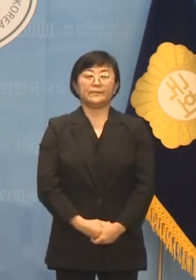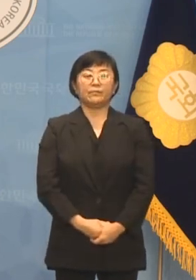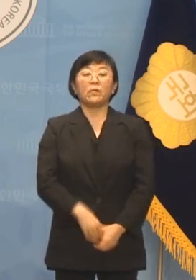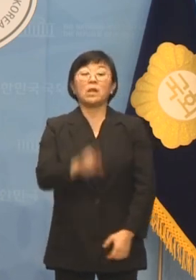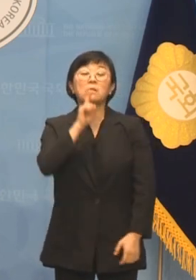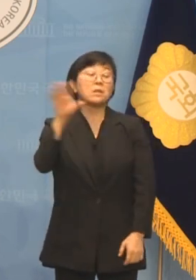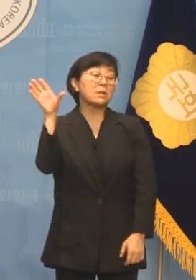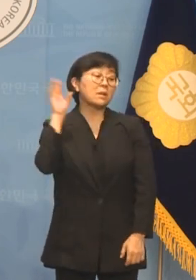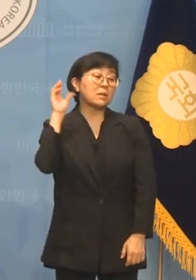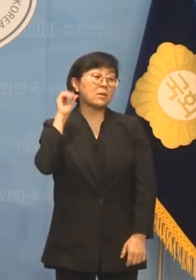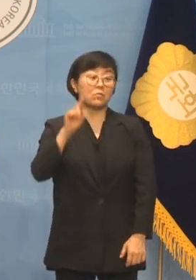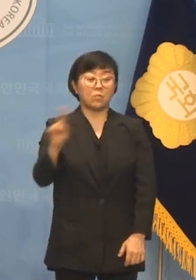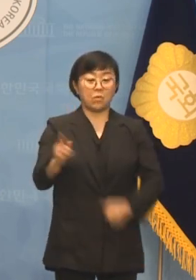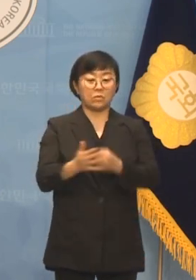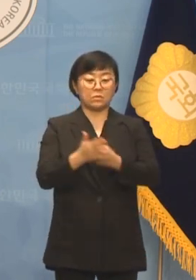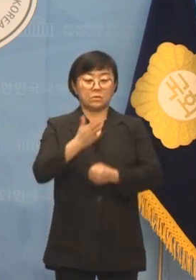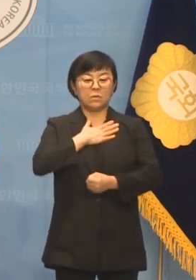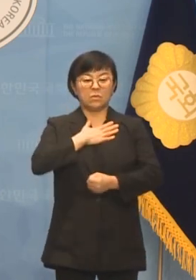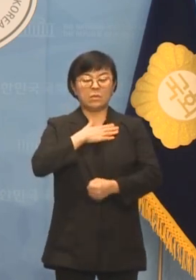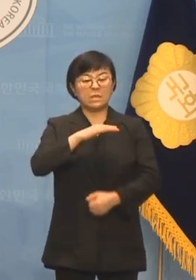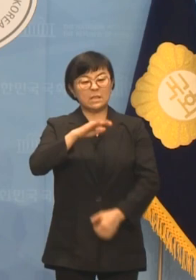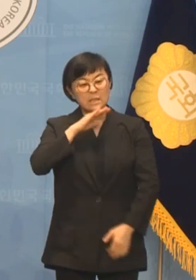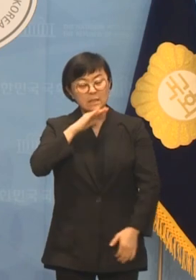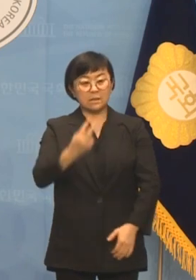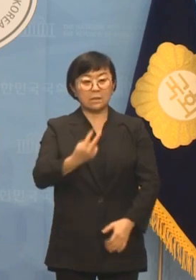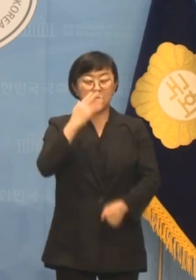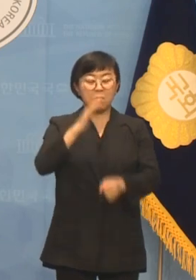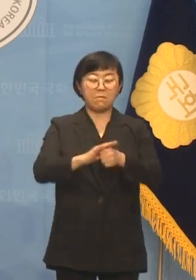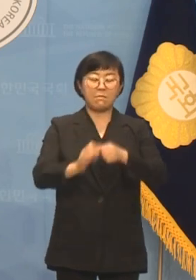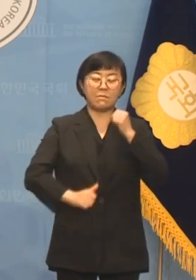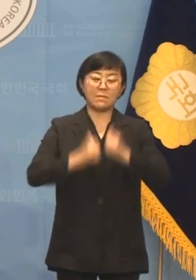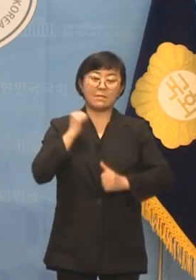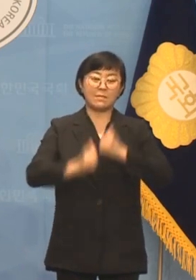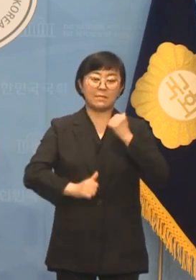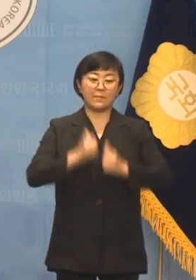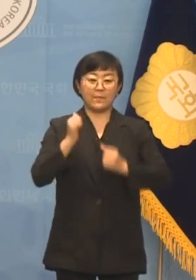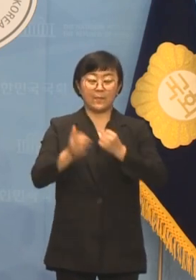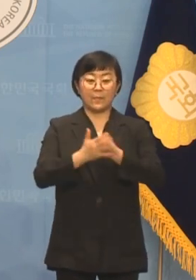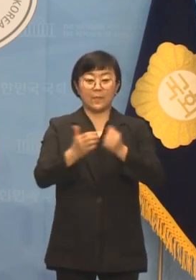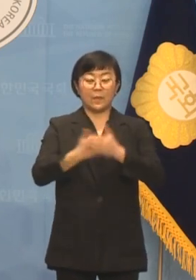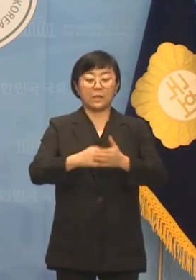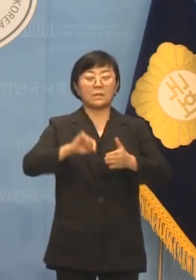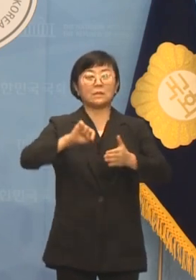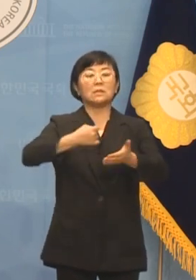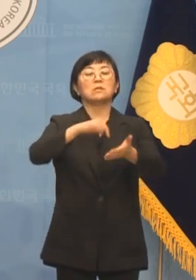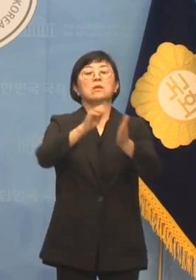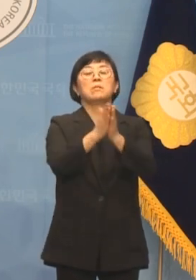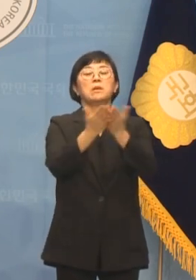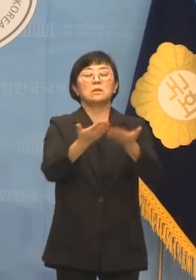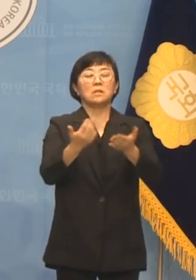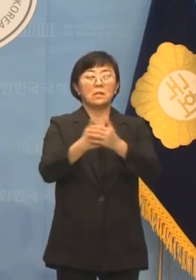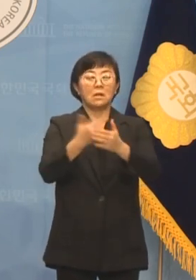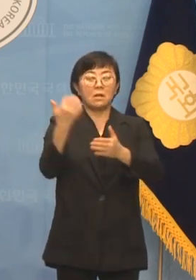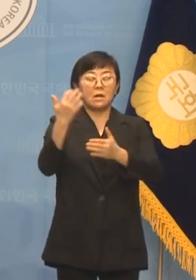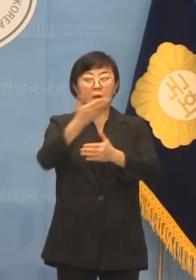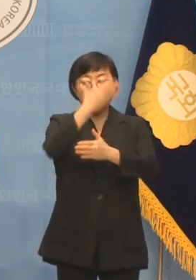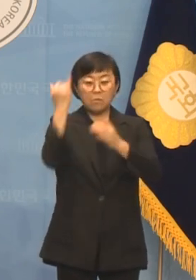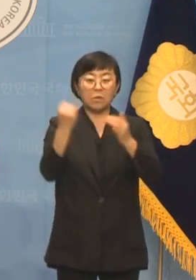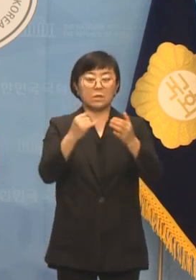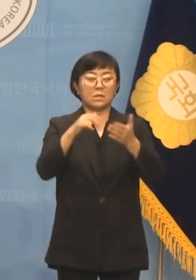말을 듣고 저도 피가 거꾸로 솟는 것 같았는데 당사자인 위안부 피해 할머니들은